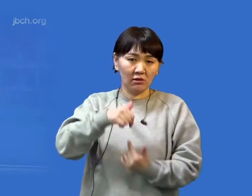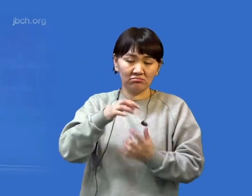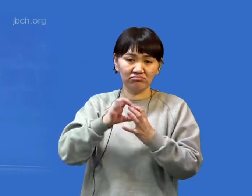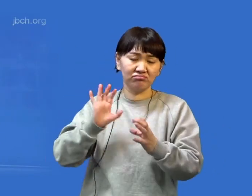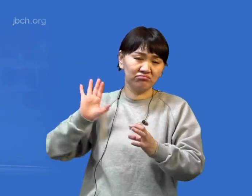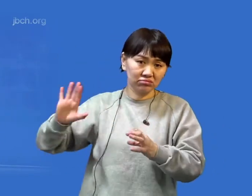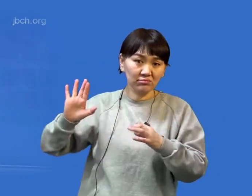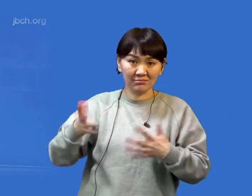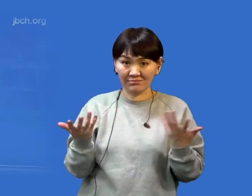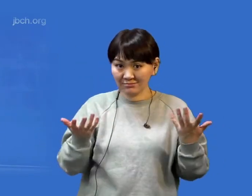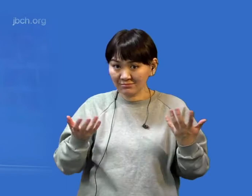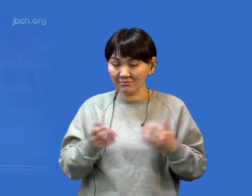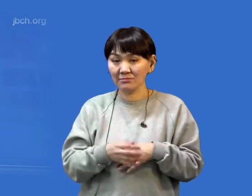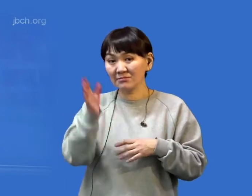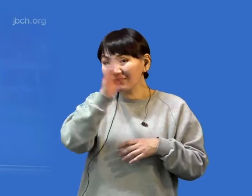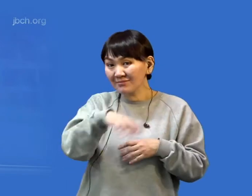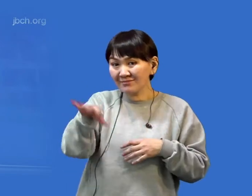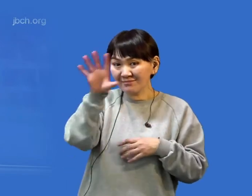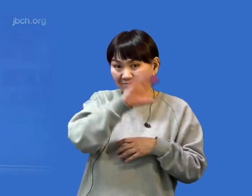Мэдүүхэн